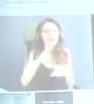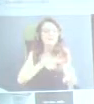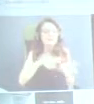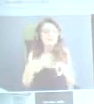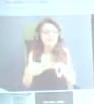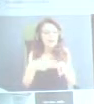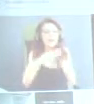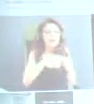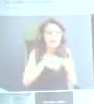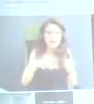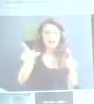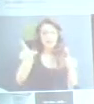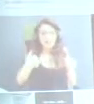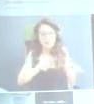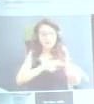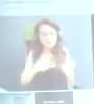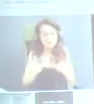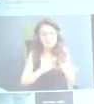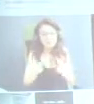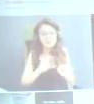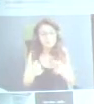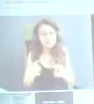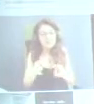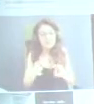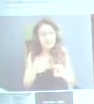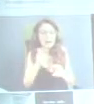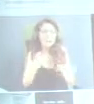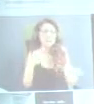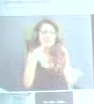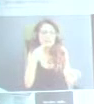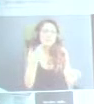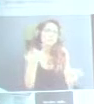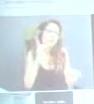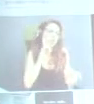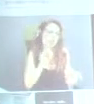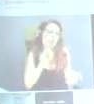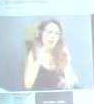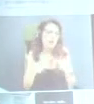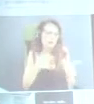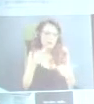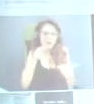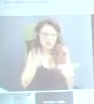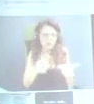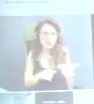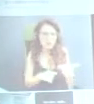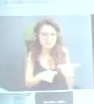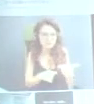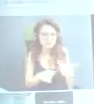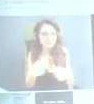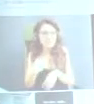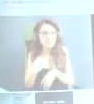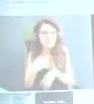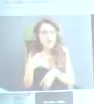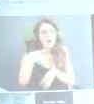italiana, per le persone sorde o segnanti. Io sono Margherita Greco,